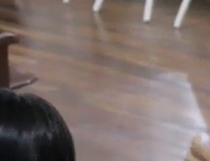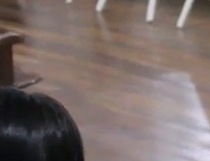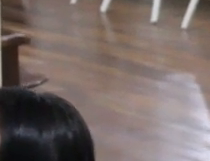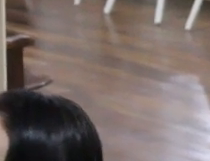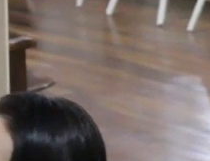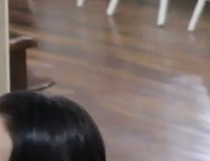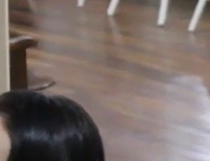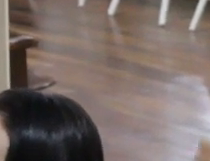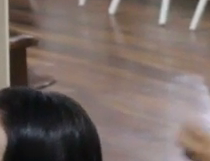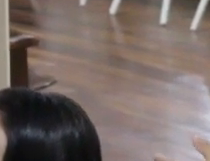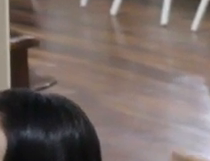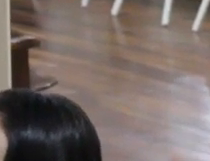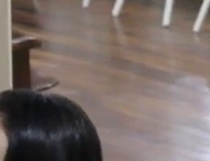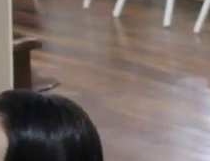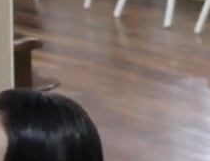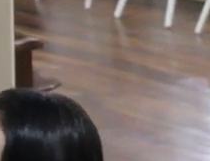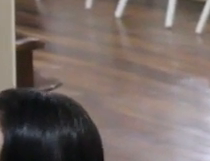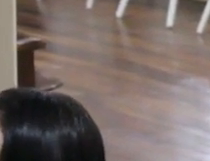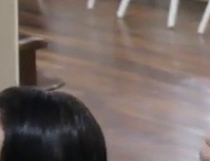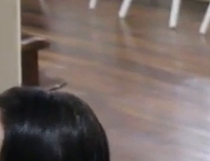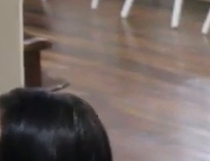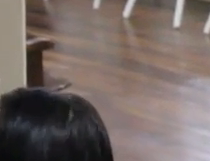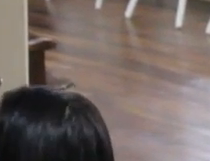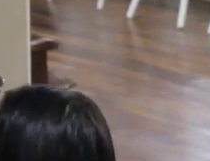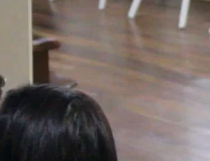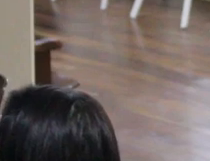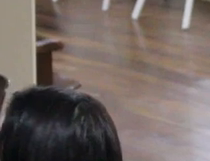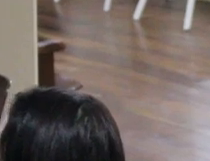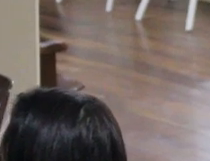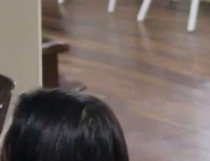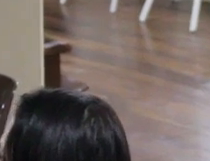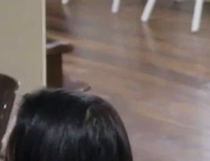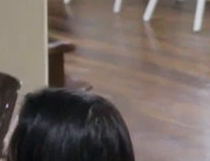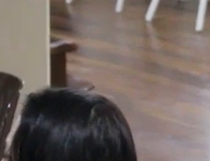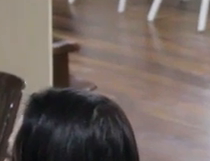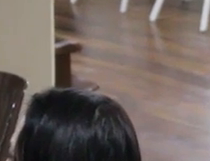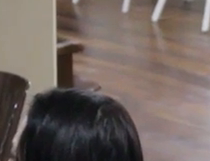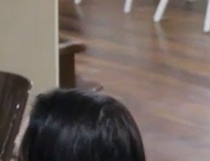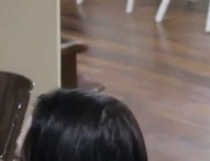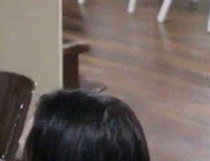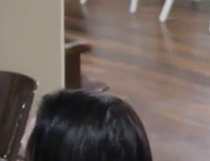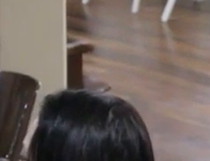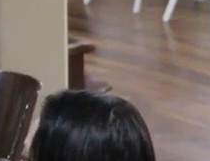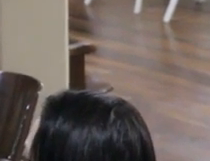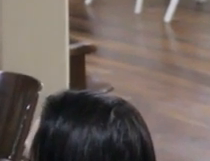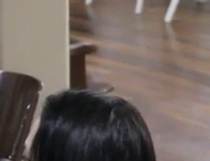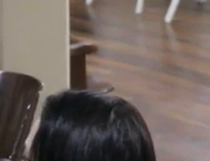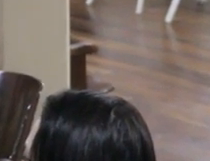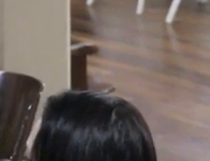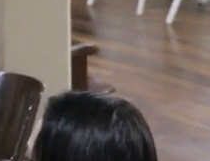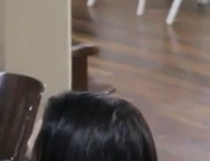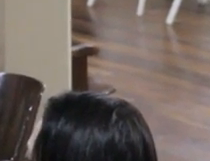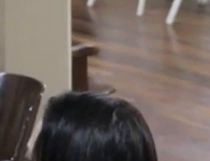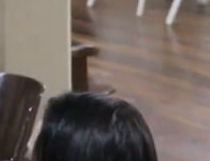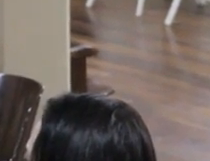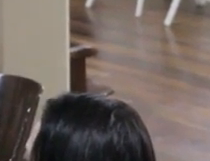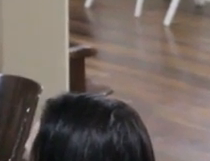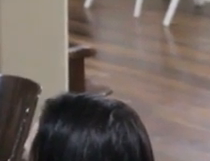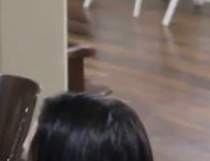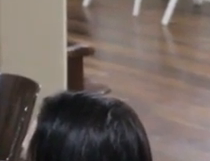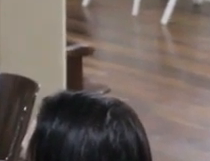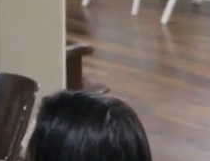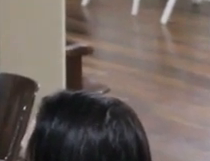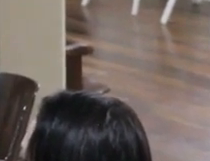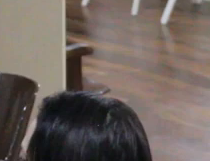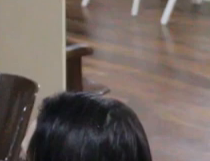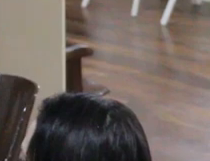uma ruína cultural. Eu não tenho vergonha nenhuma de falar isso, nem o medo de falar isso. Paranaguá é uma ruína cultural hoje. Não existe o Paranaguá,